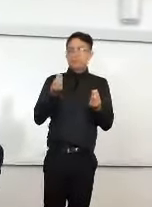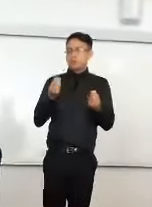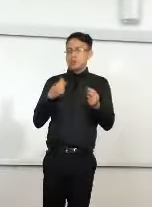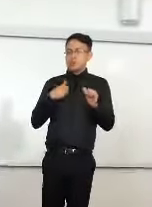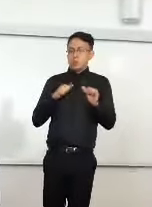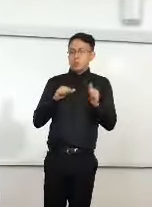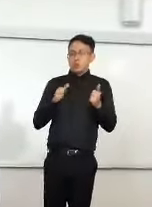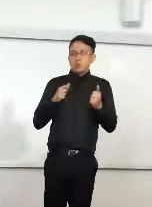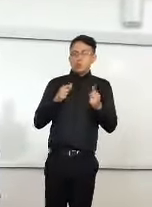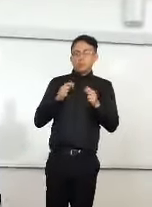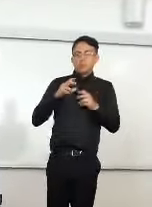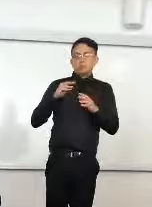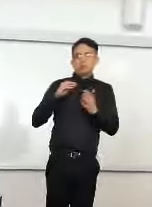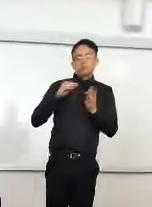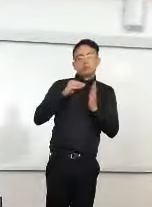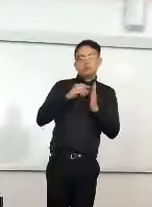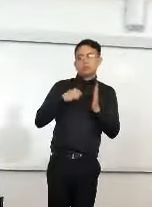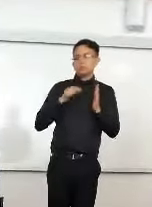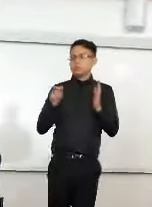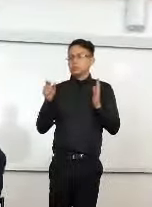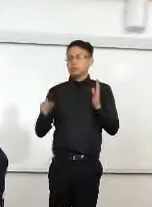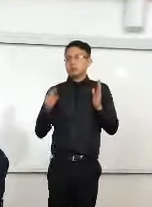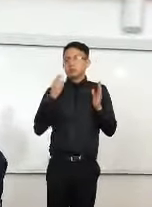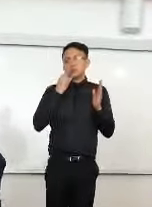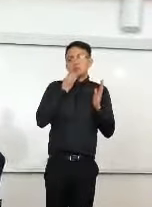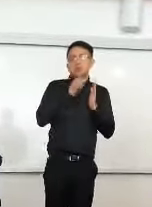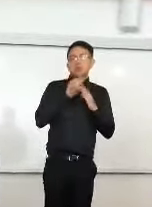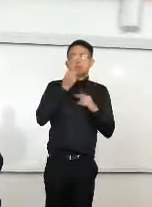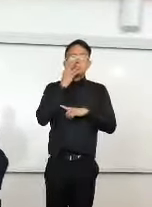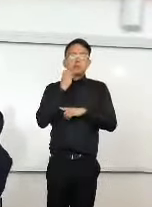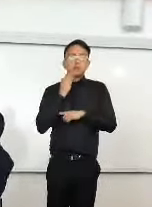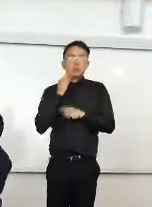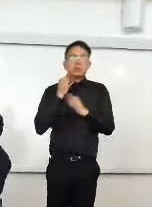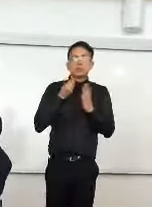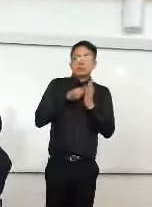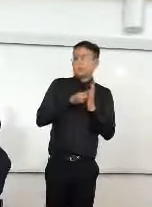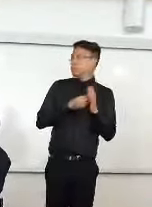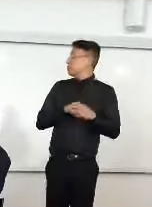cada participante tuviera su interés y su mayor experticia, ¿cierto?